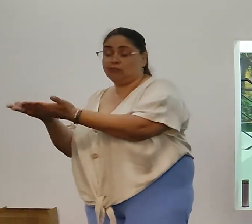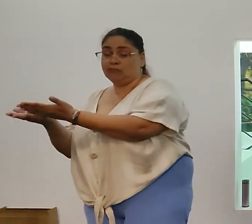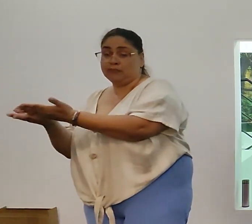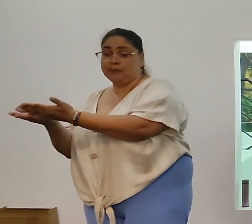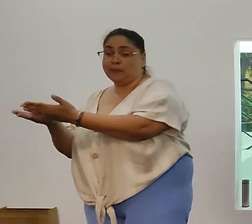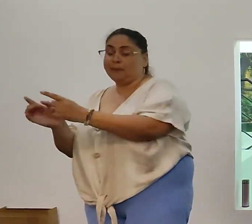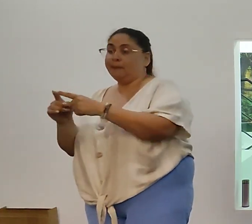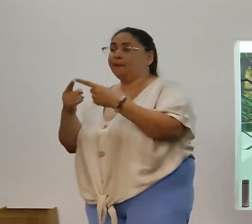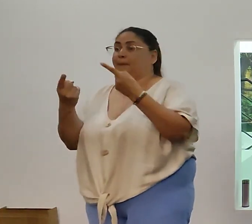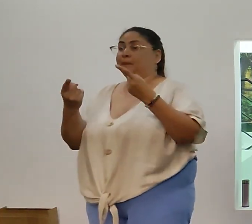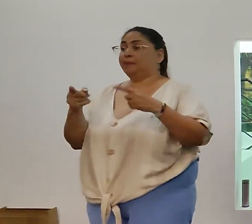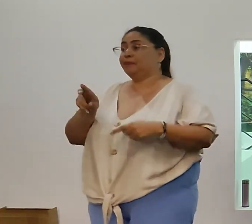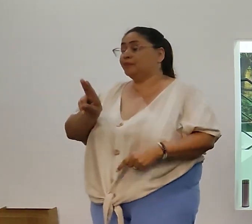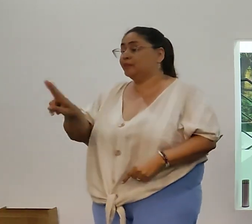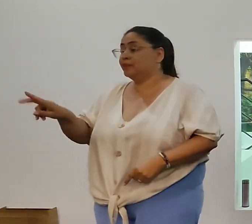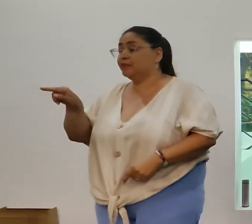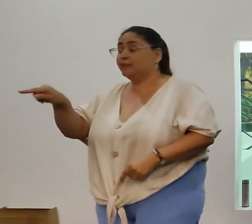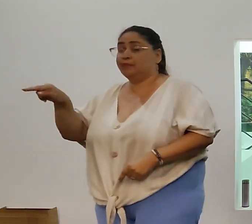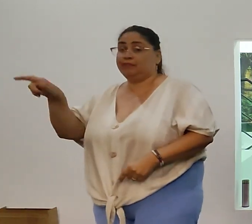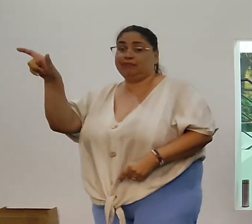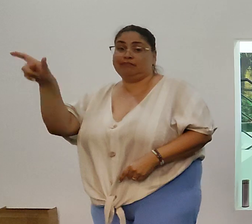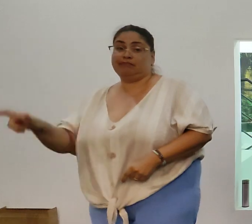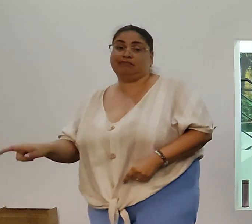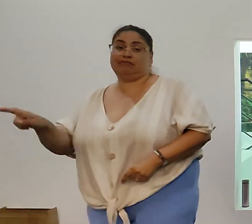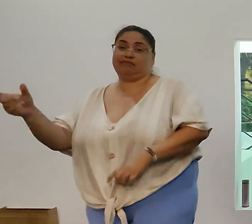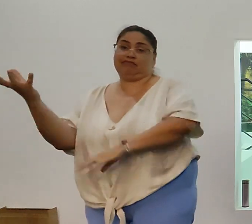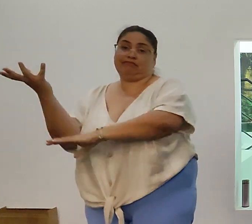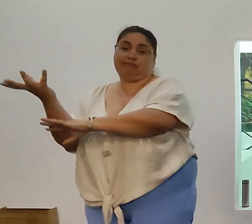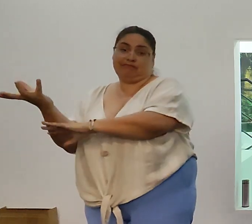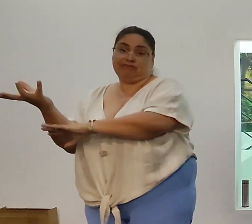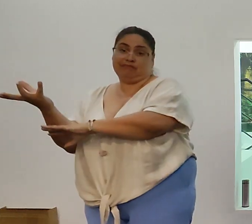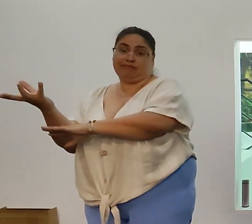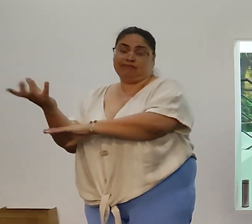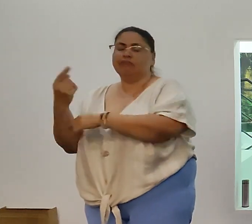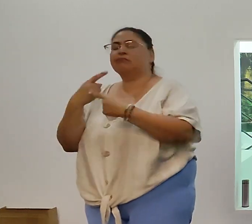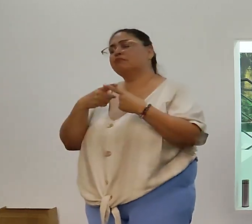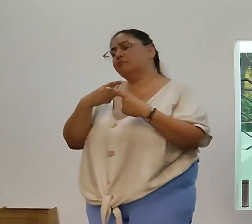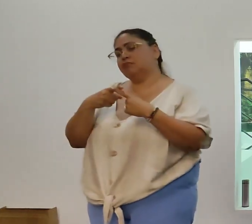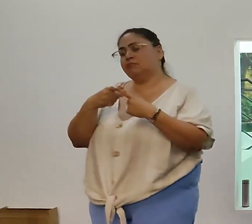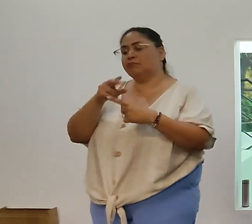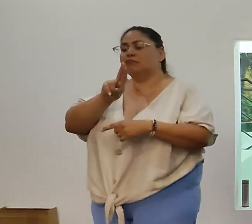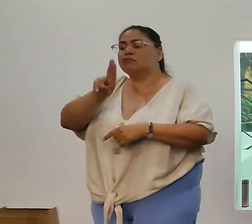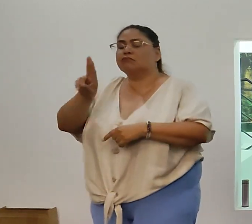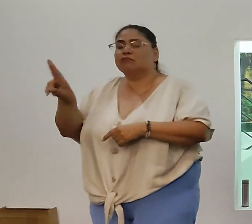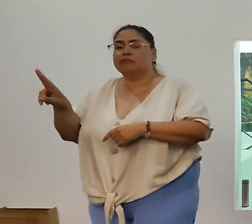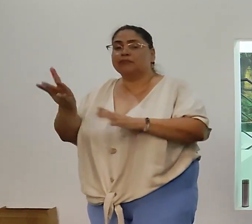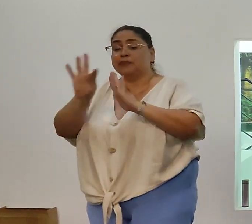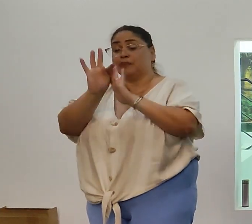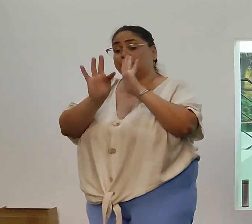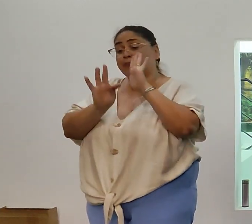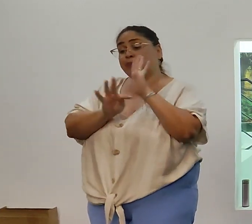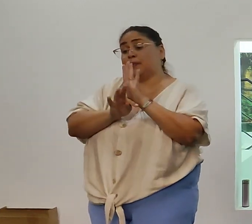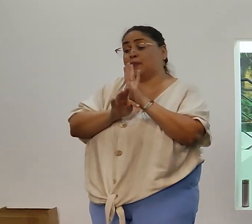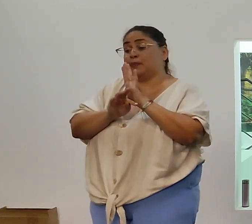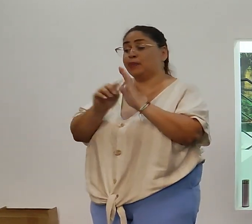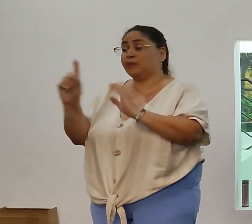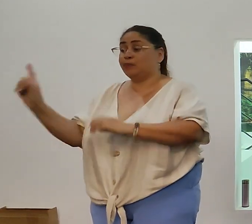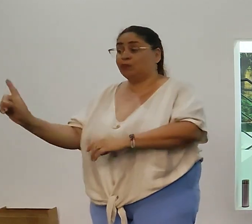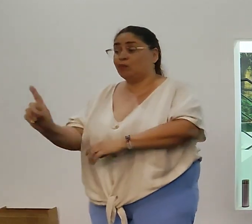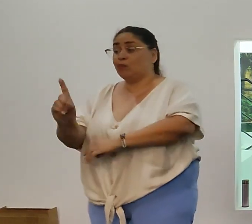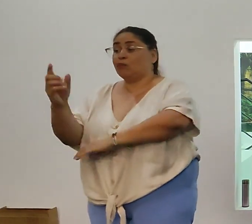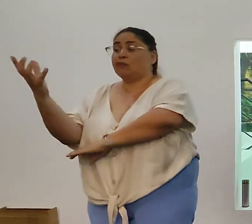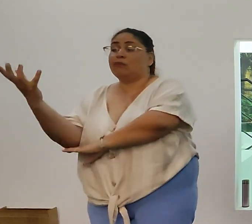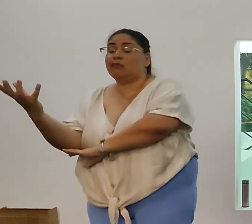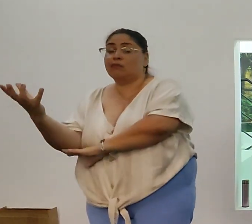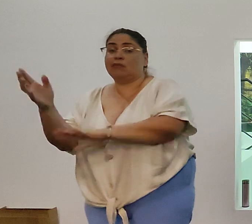faz questão de dar nome ao mendigo e nós vamos saber o porquê. O texto diz que havia um mendigo que